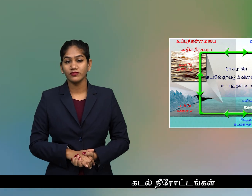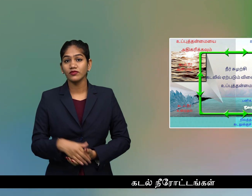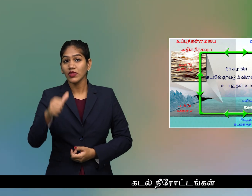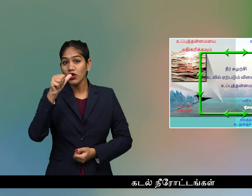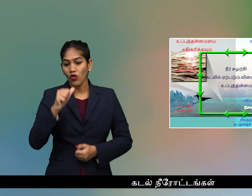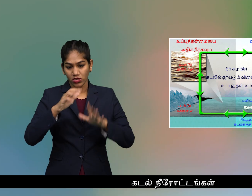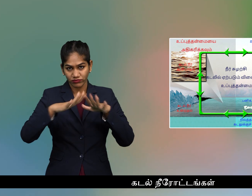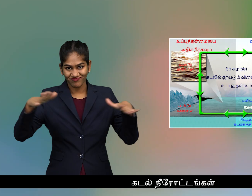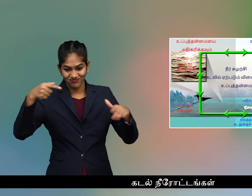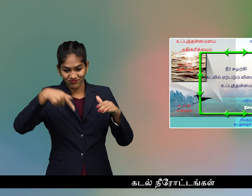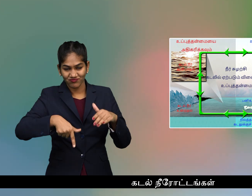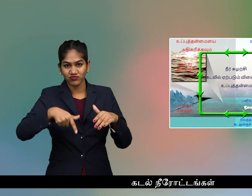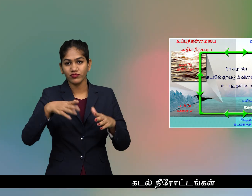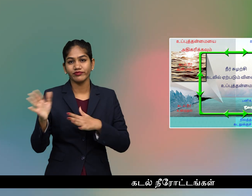கடல் நீரோட்டங்கள்.